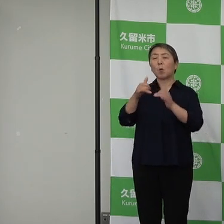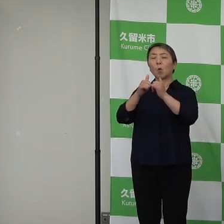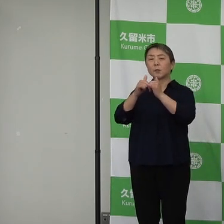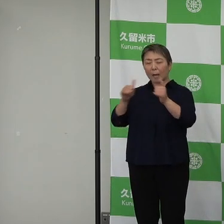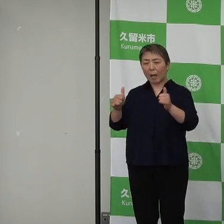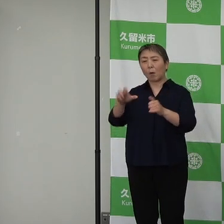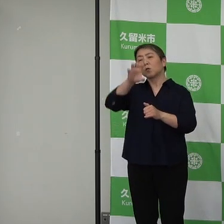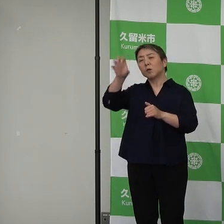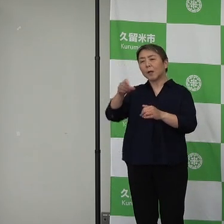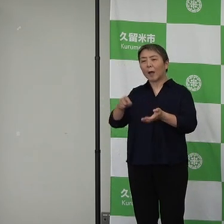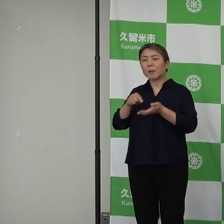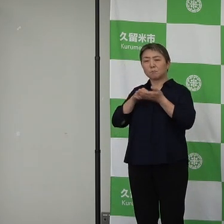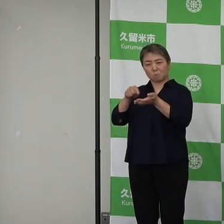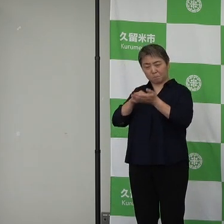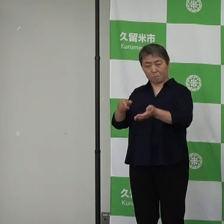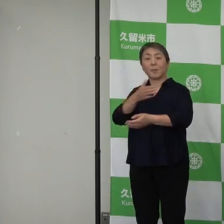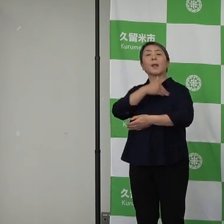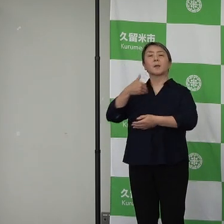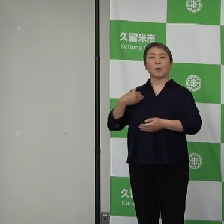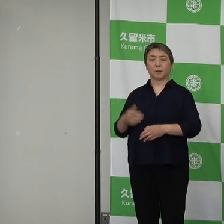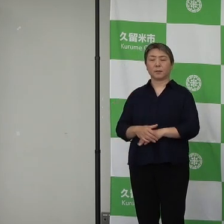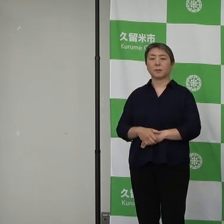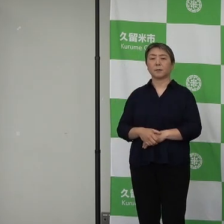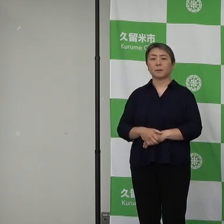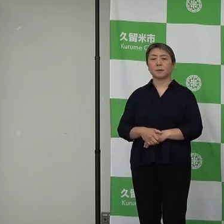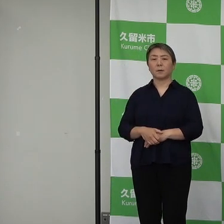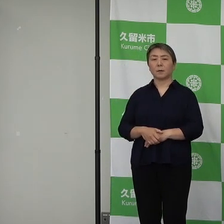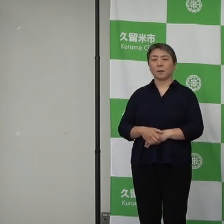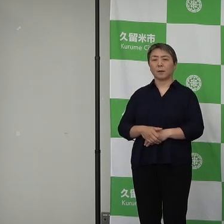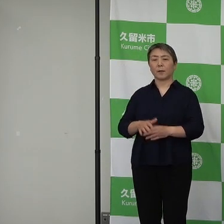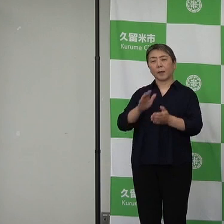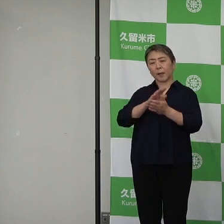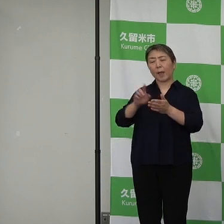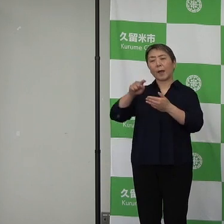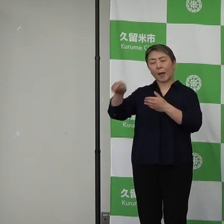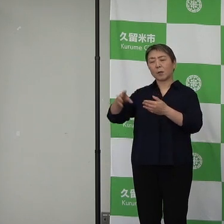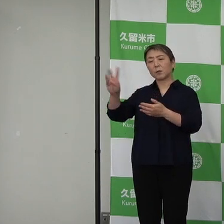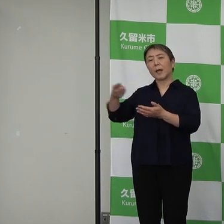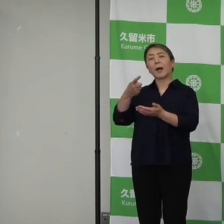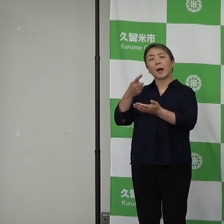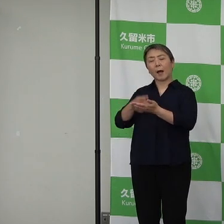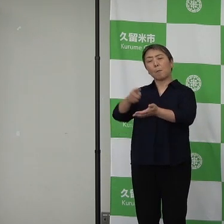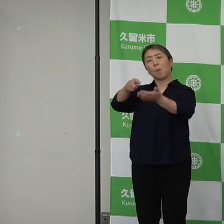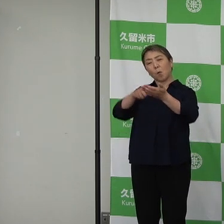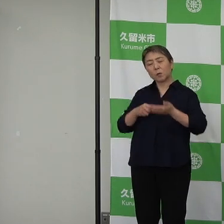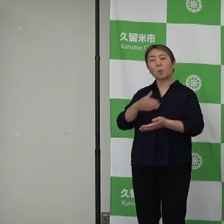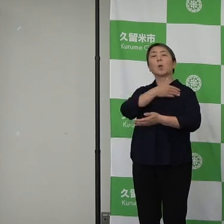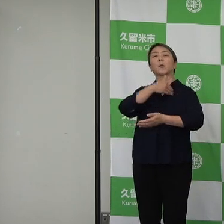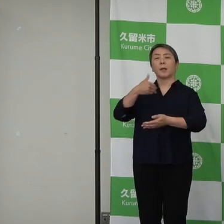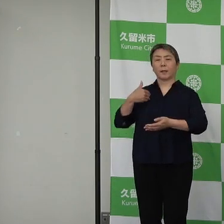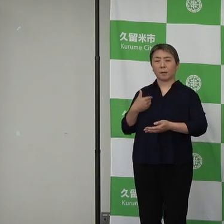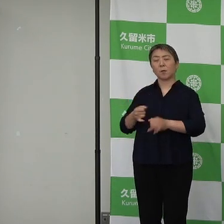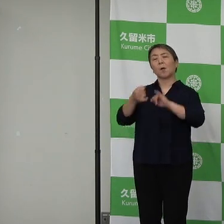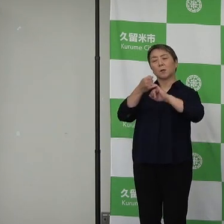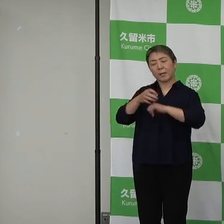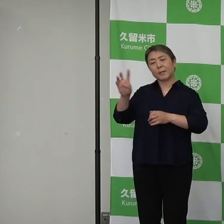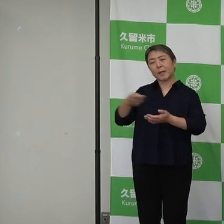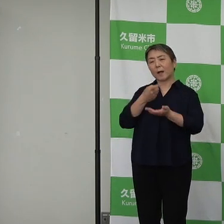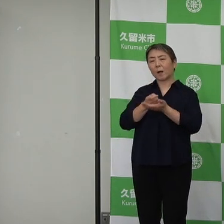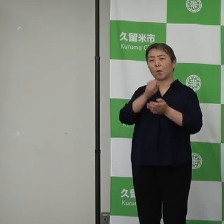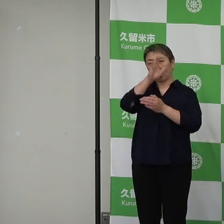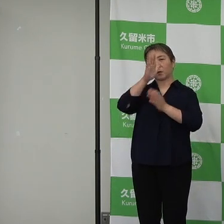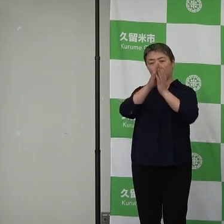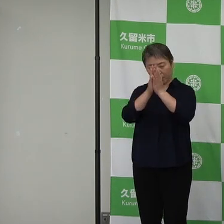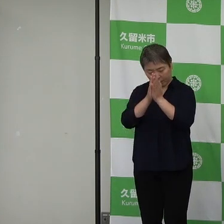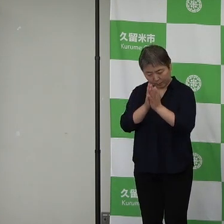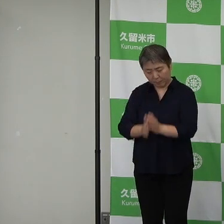は何回でも参加していただいて構いません。市外、県外からの参加も可能ですので、ぜひ参加をしていただき